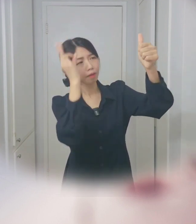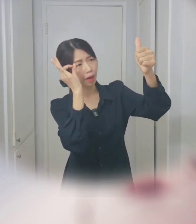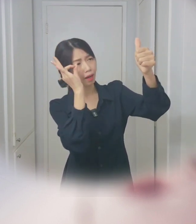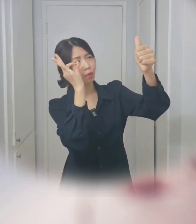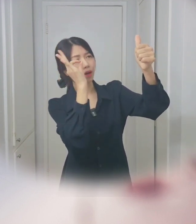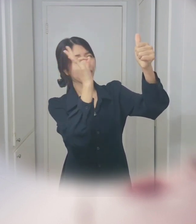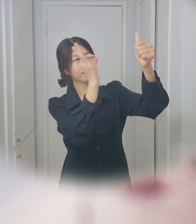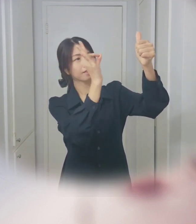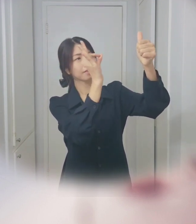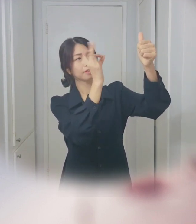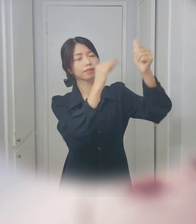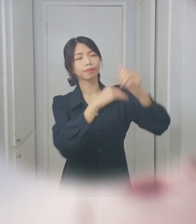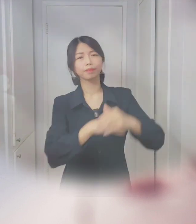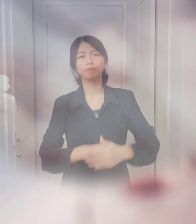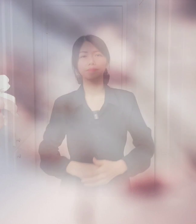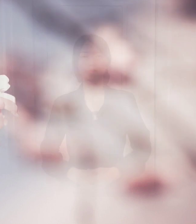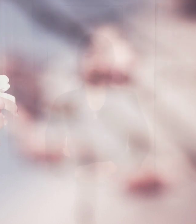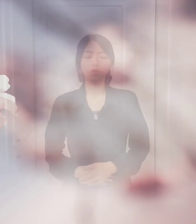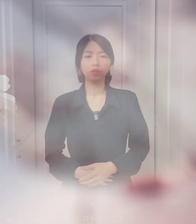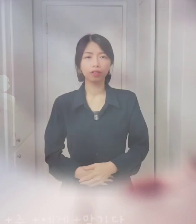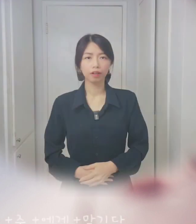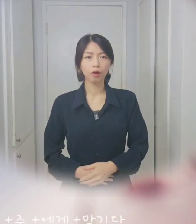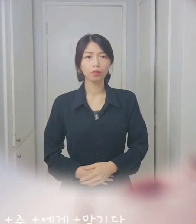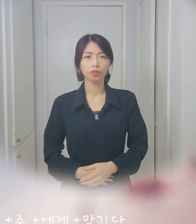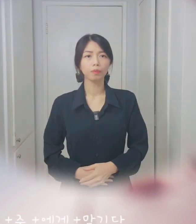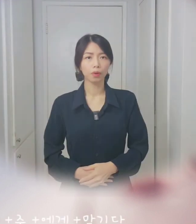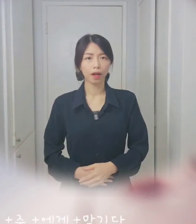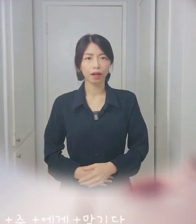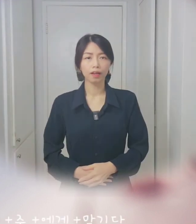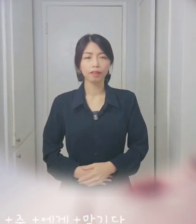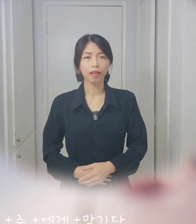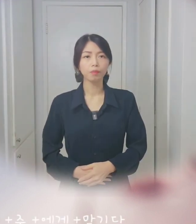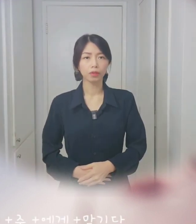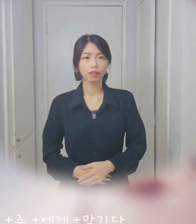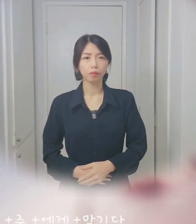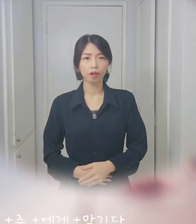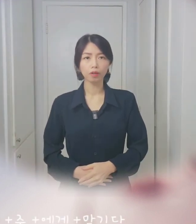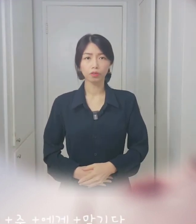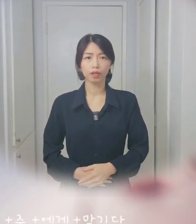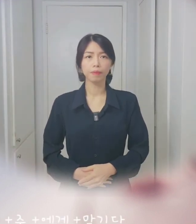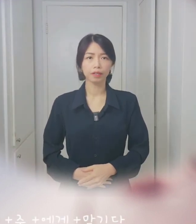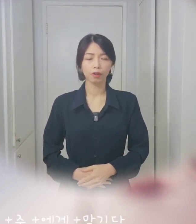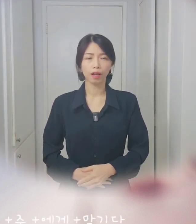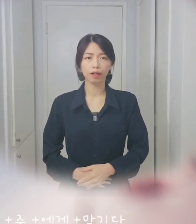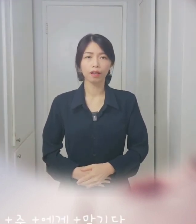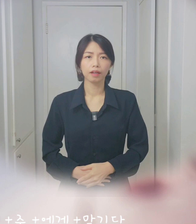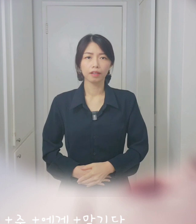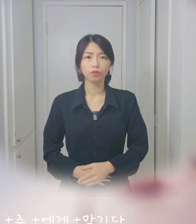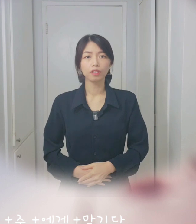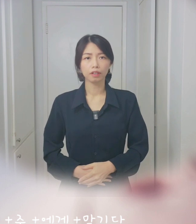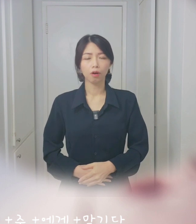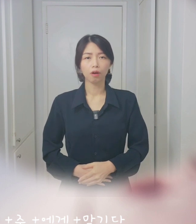바라보아라 눈을 들어 주를 보라 내 모든 염려 죽게 맡겨라